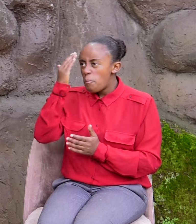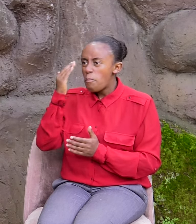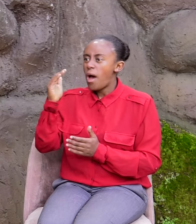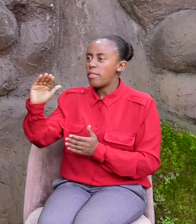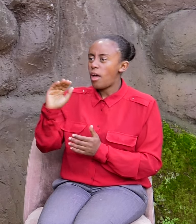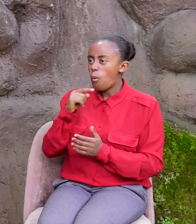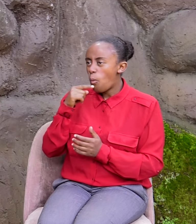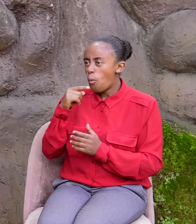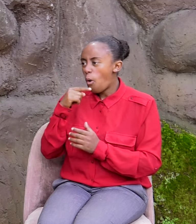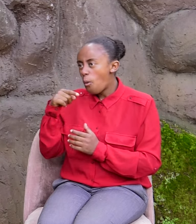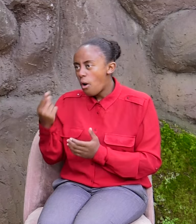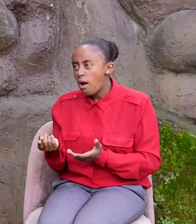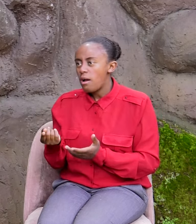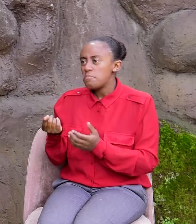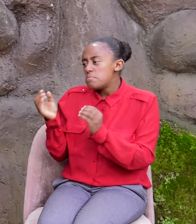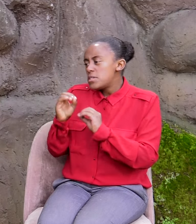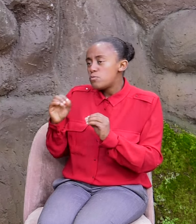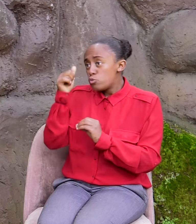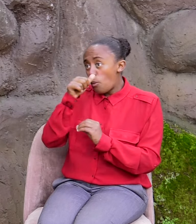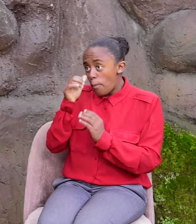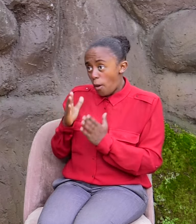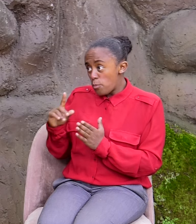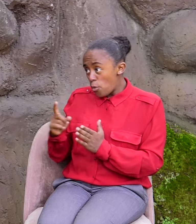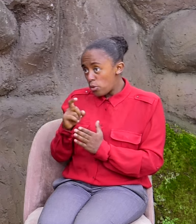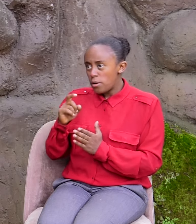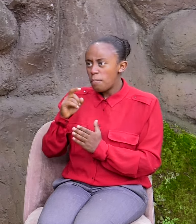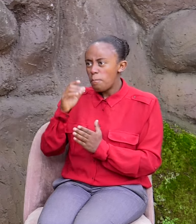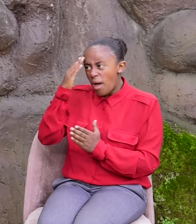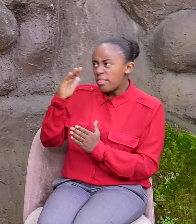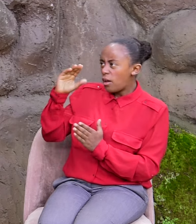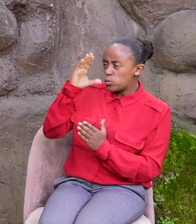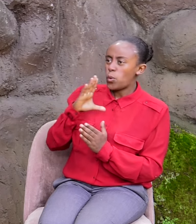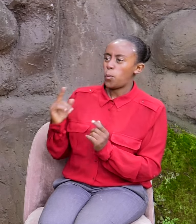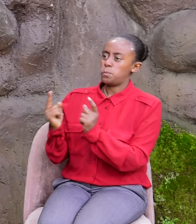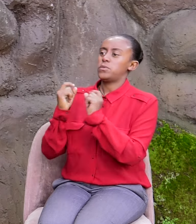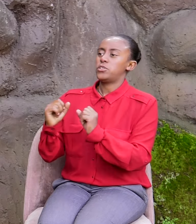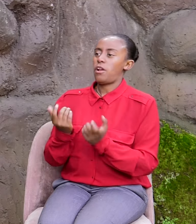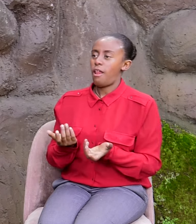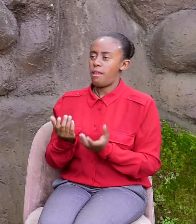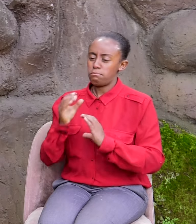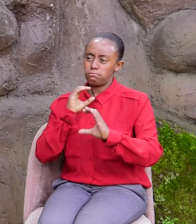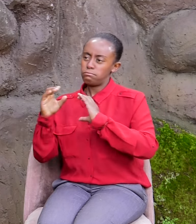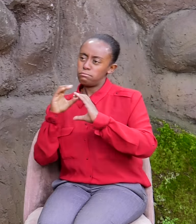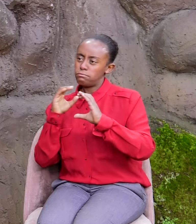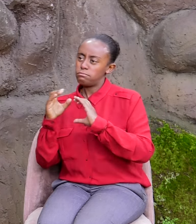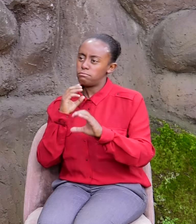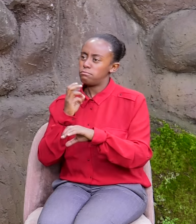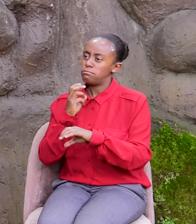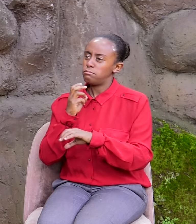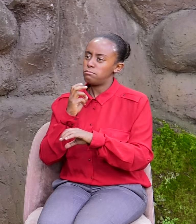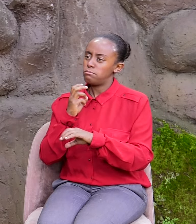የማታውቀው ቋንቋ የማታውቀው ያው ምንም ሁሉም ኢትዮጵያዊ ቢሆን የማታውቀውን አይነት ሰው ታገኛለ። መግባባት ራሱ ብዙ